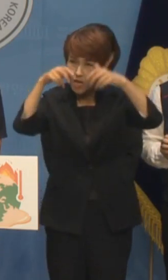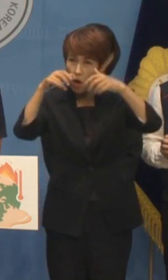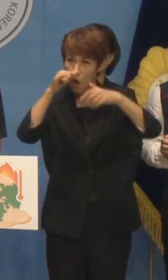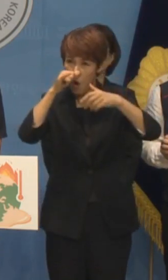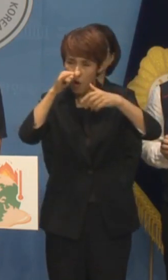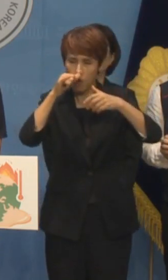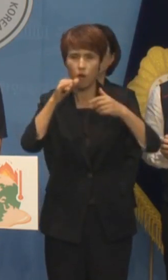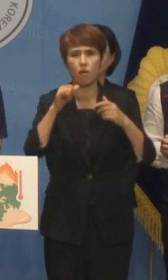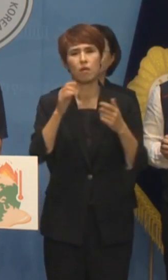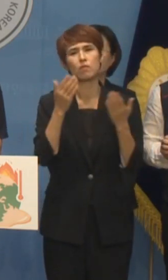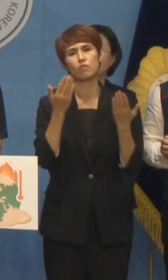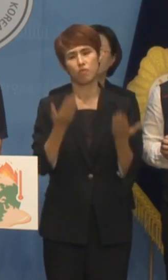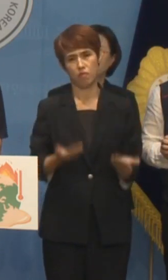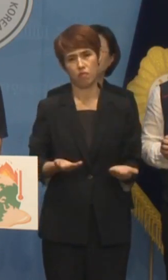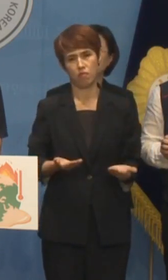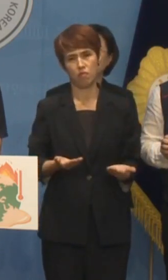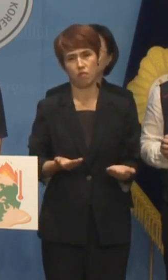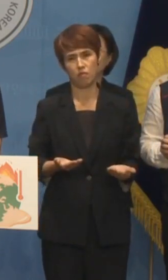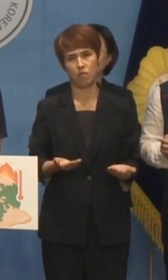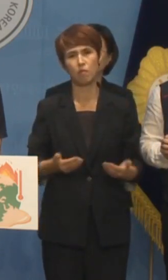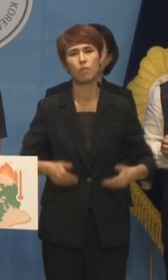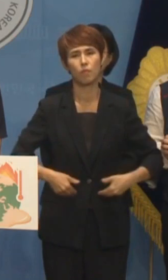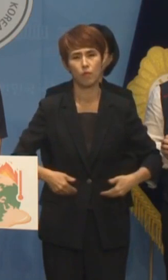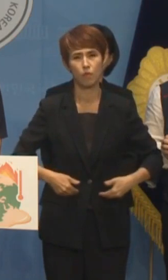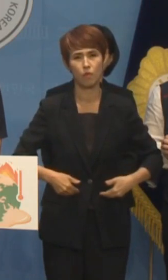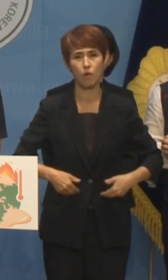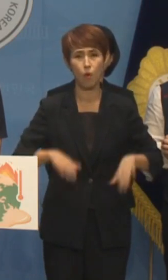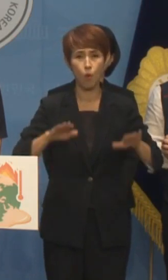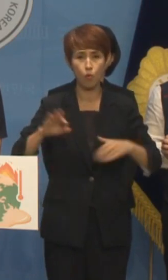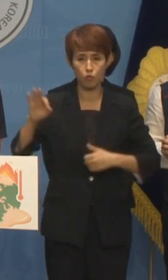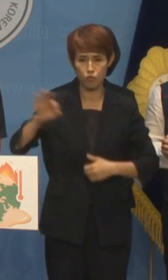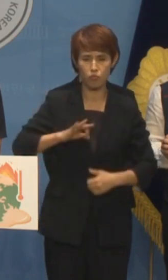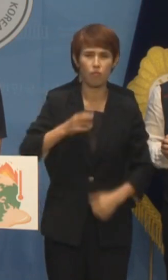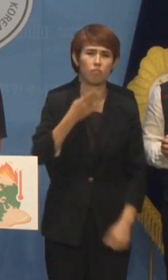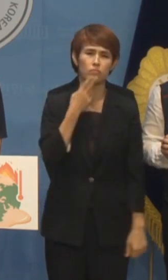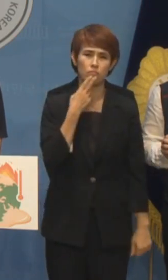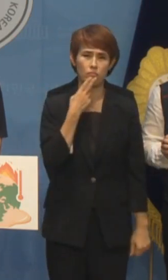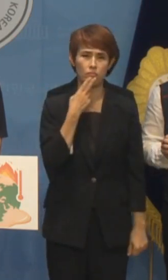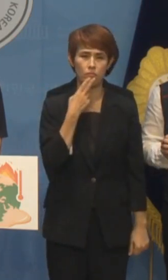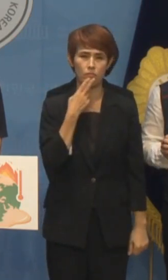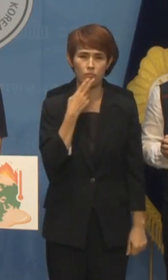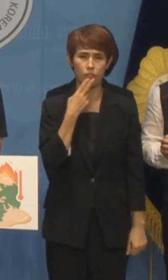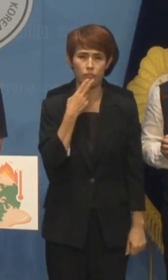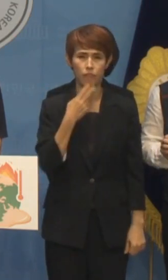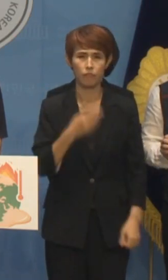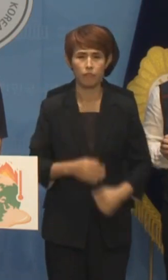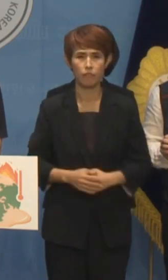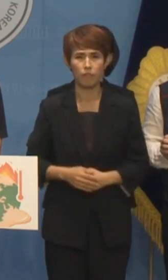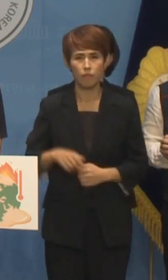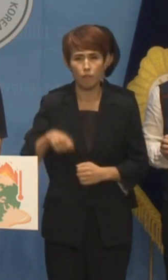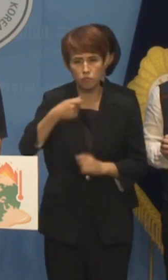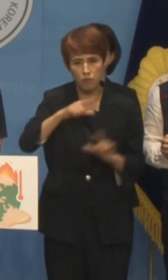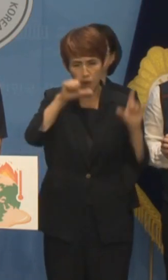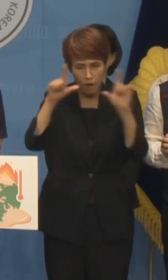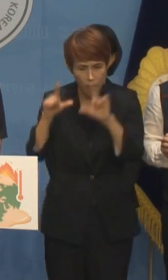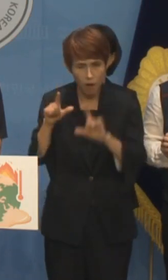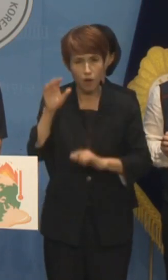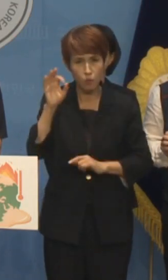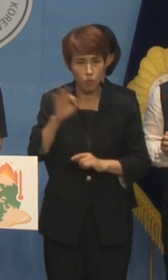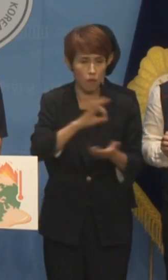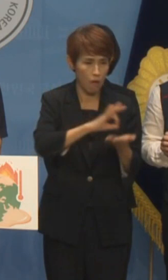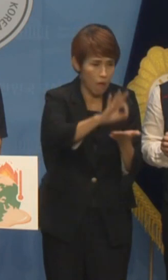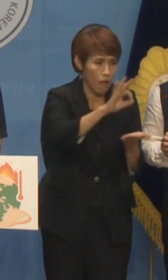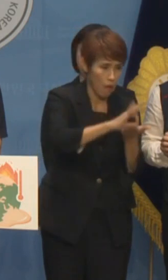하고 하루 쉬면 오늘 하루 일당은 없습니다. 매달 생계비는 고정지출인데